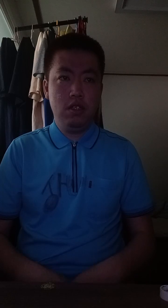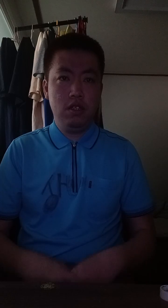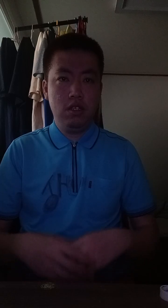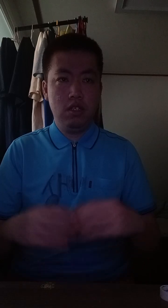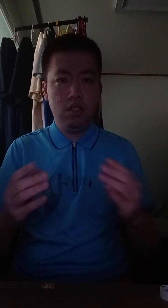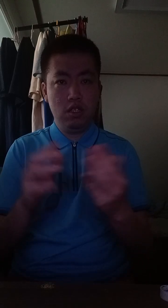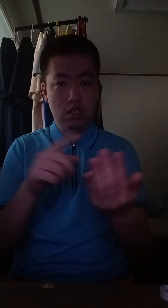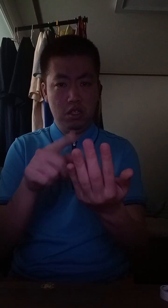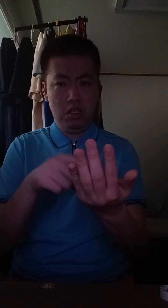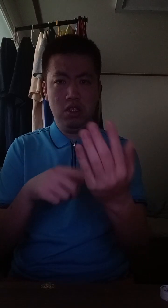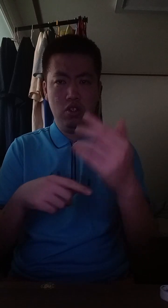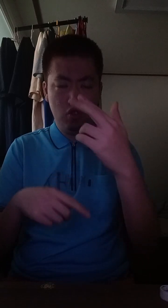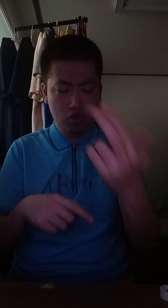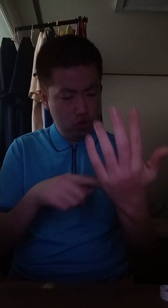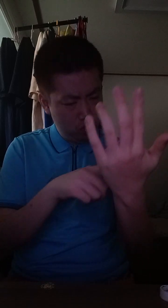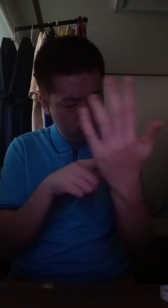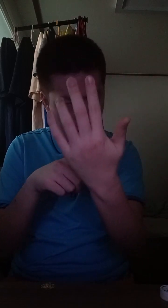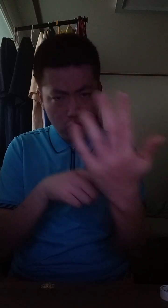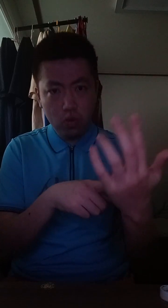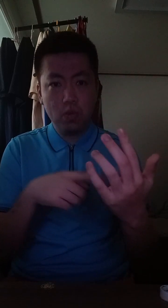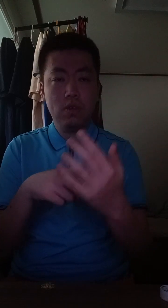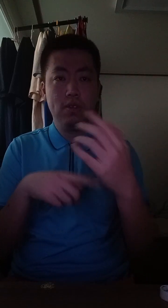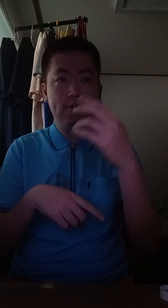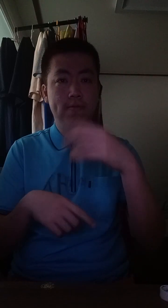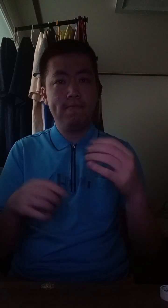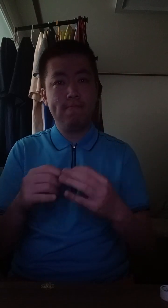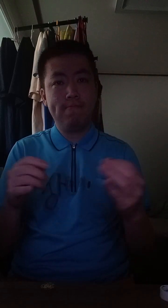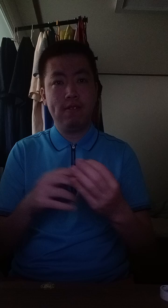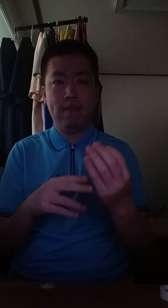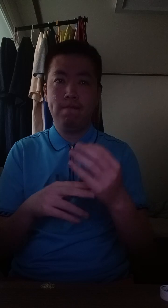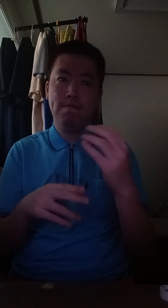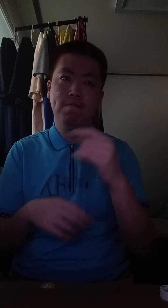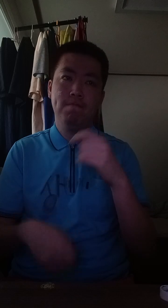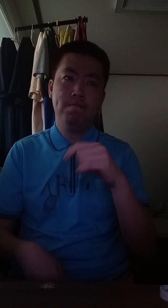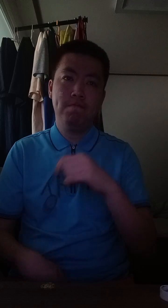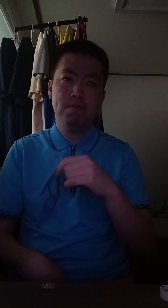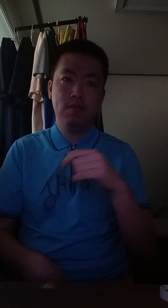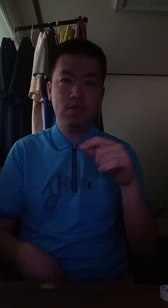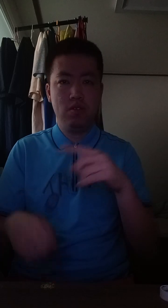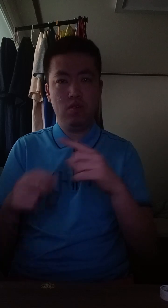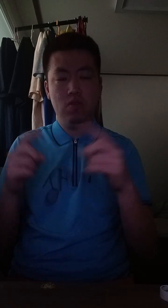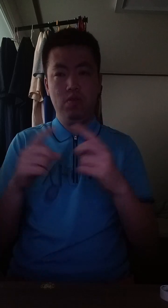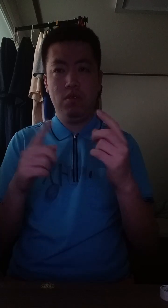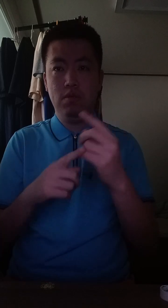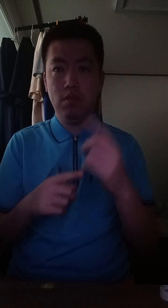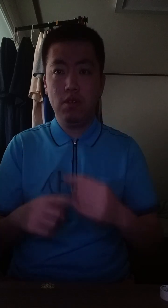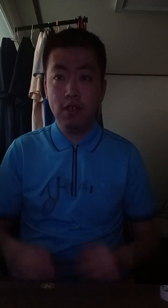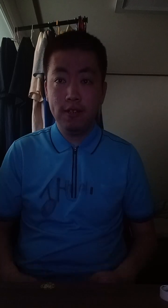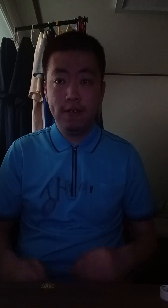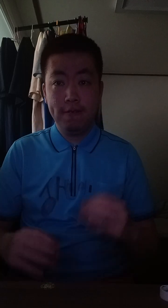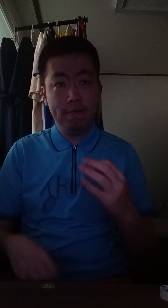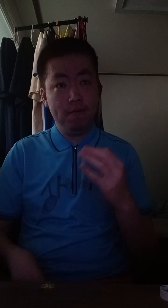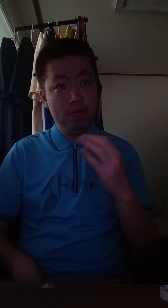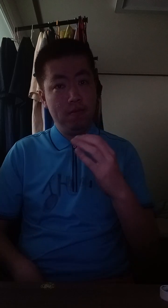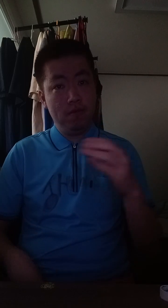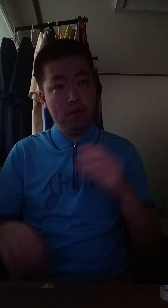스마트폰 보느라 고개를 숙이고 걷는 사람들, 스마트폰과 좀비를 합성해서 스몬비족이라고 부르는데요. 지하철 승강장에서